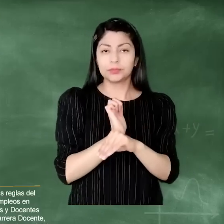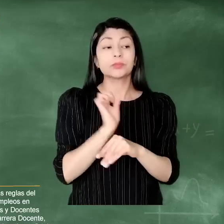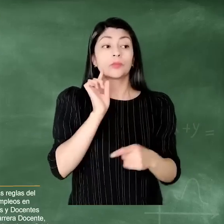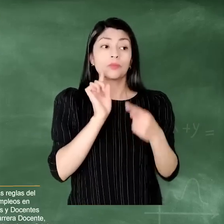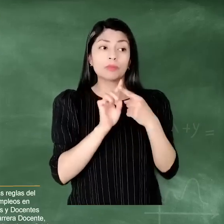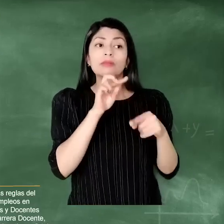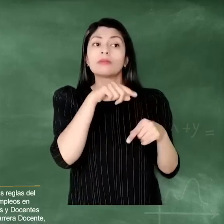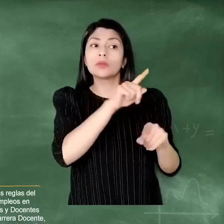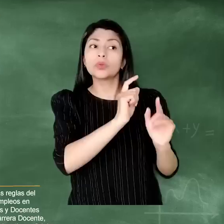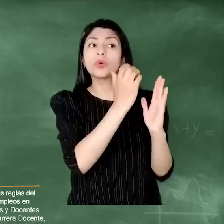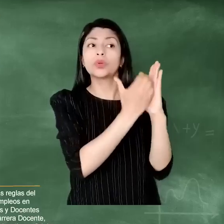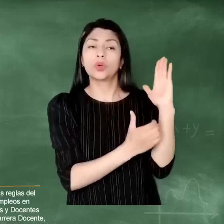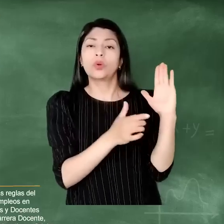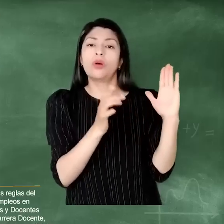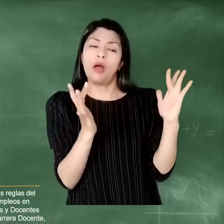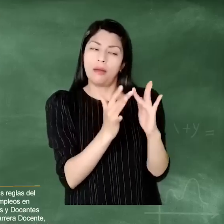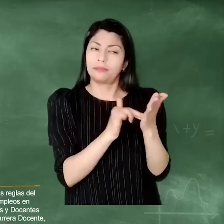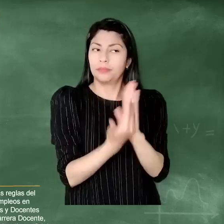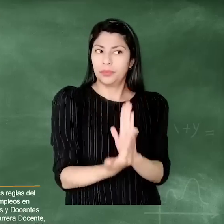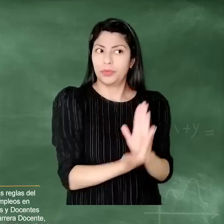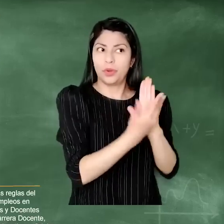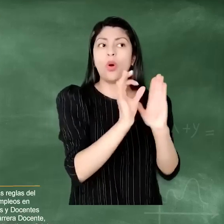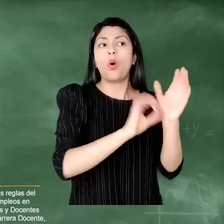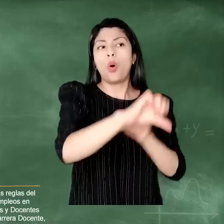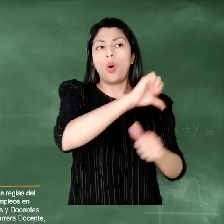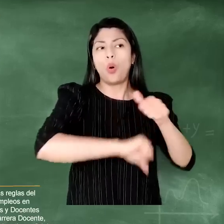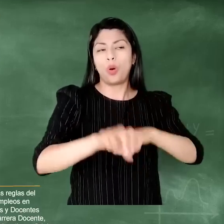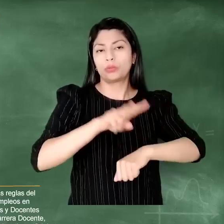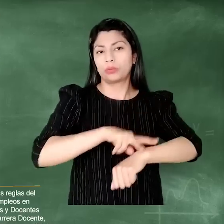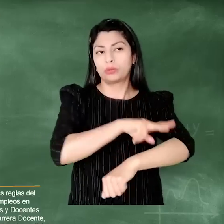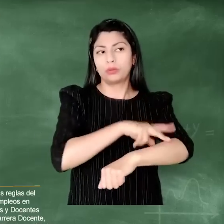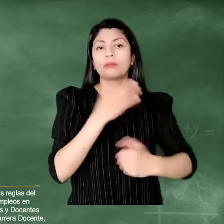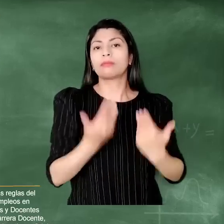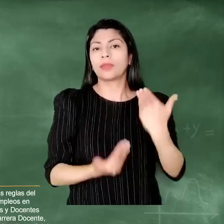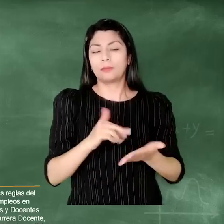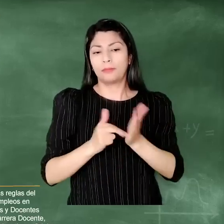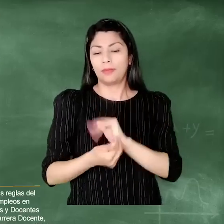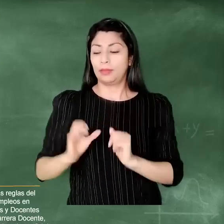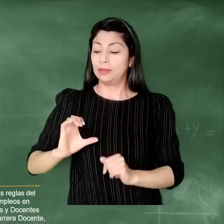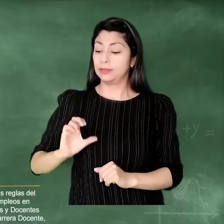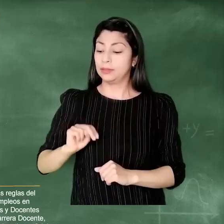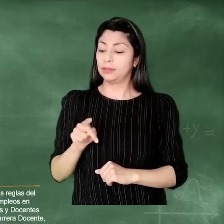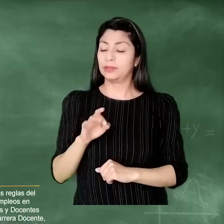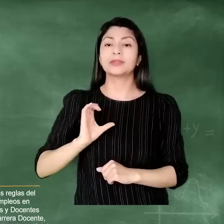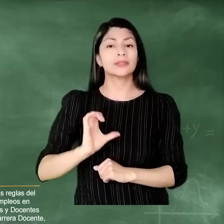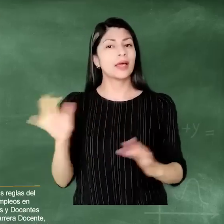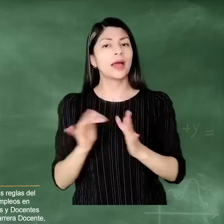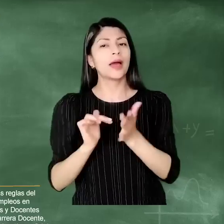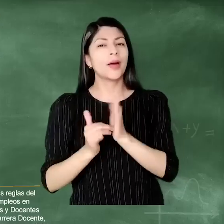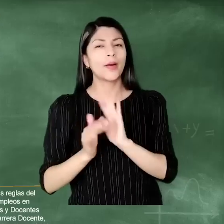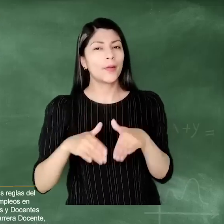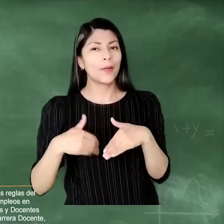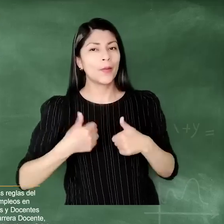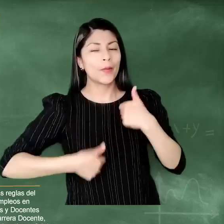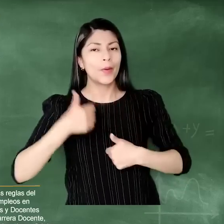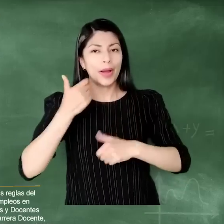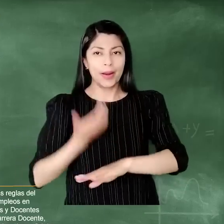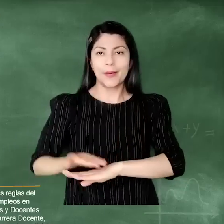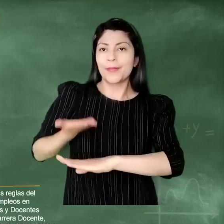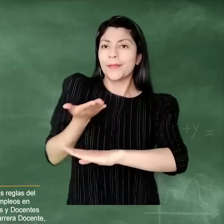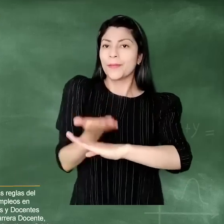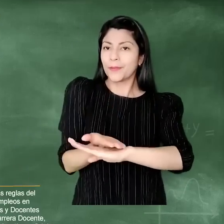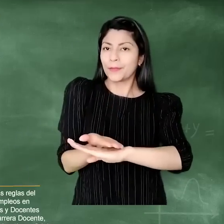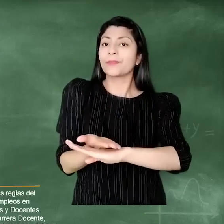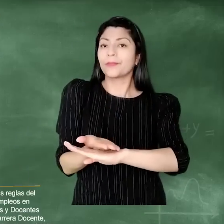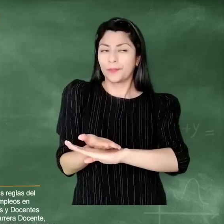respectiva entidad territorial certificada en educación o su delegado, siguiendo el protocolo que adopte la CNSC,